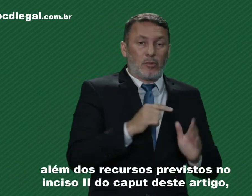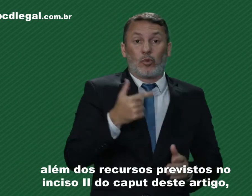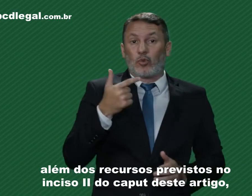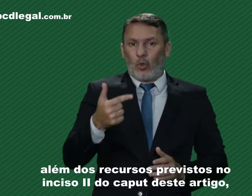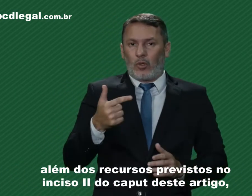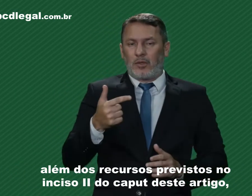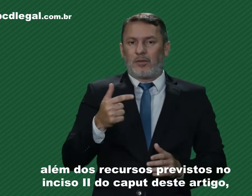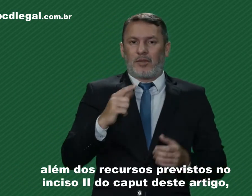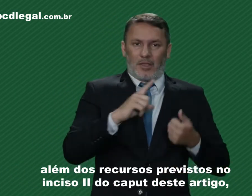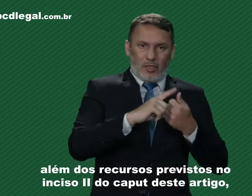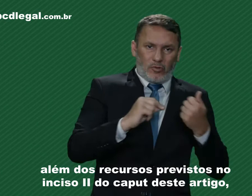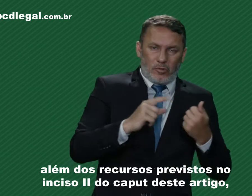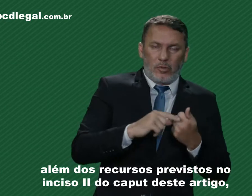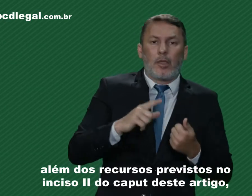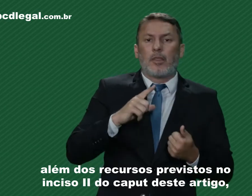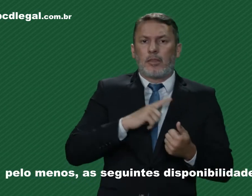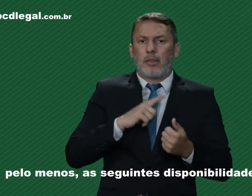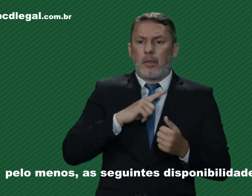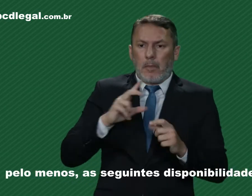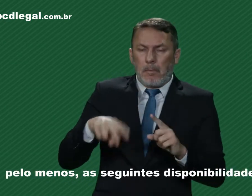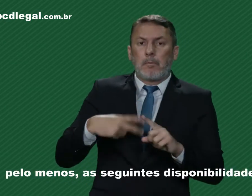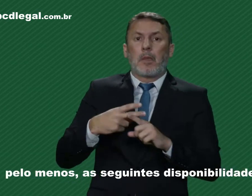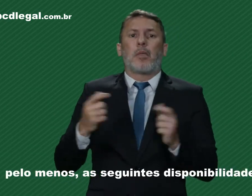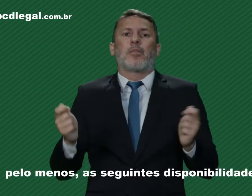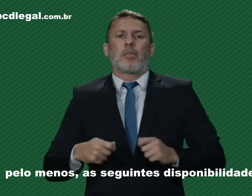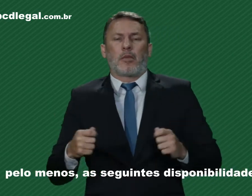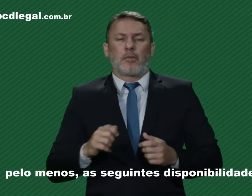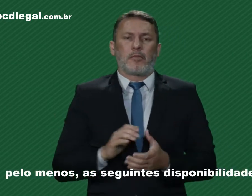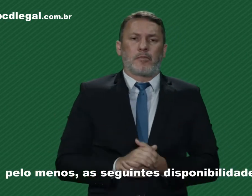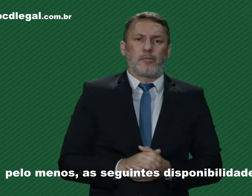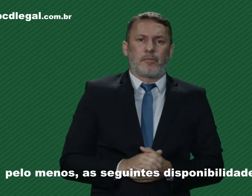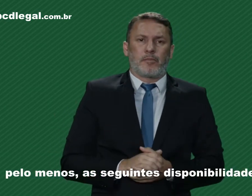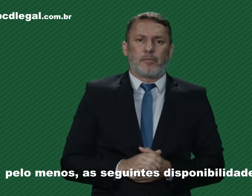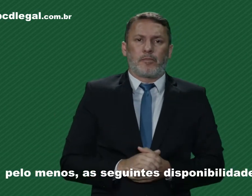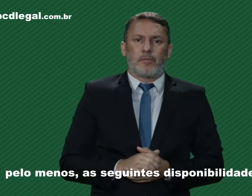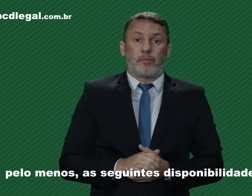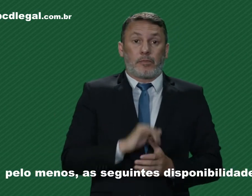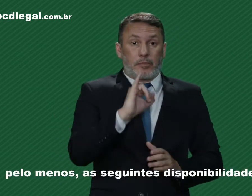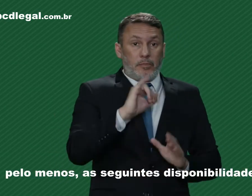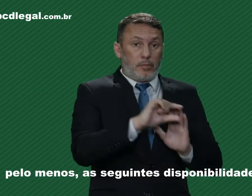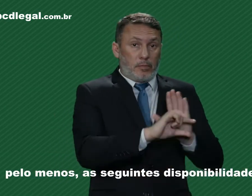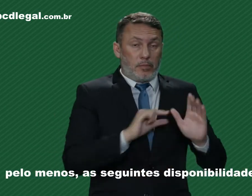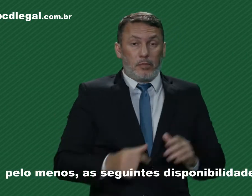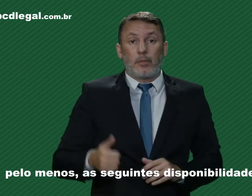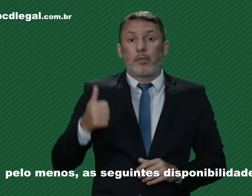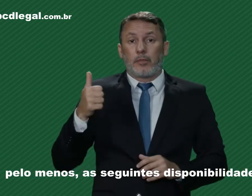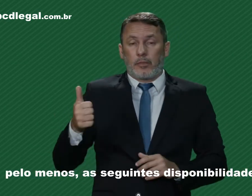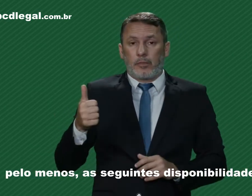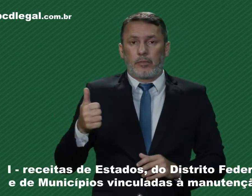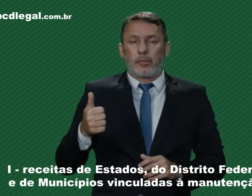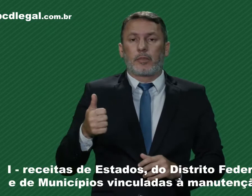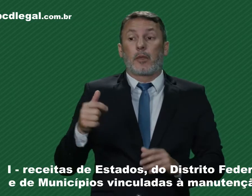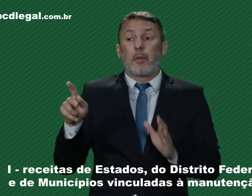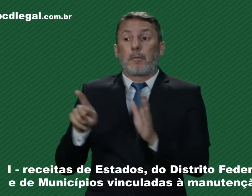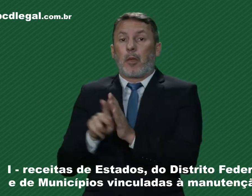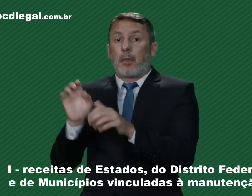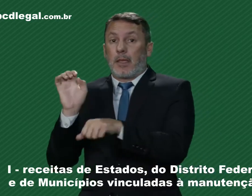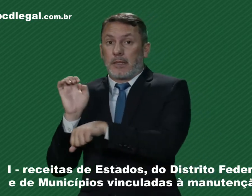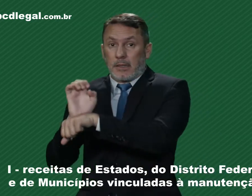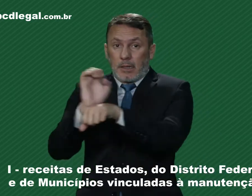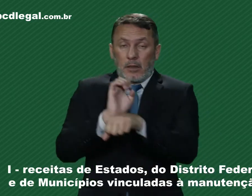inciso 2 do caput deste artigo, pelo menos as seguintes disponibilidades. Inciso